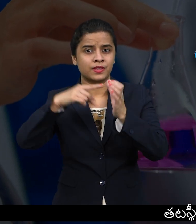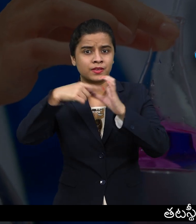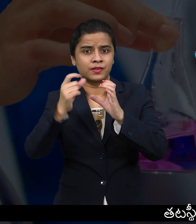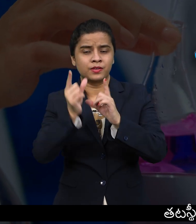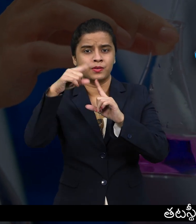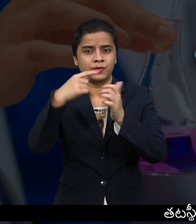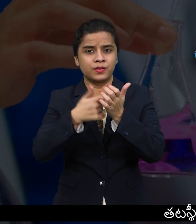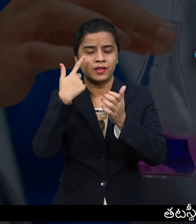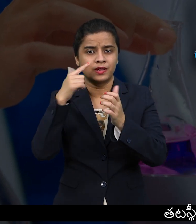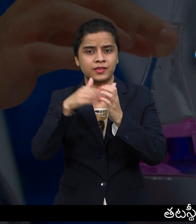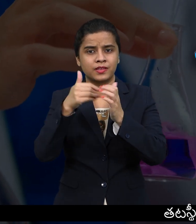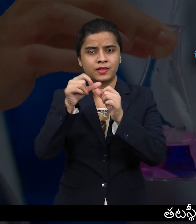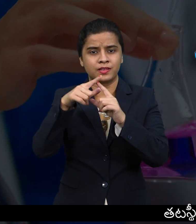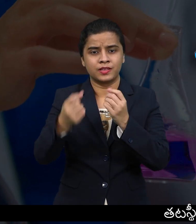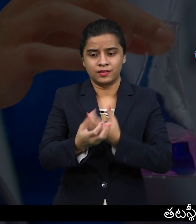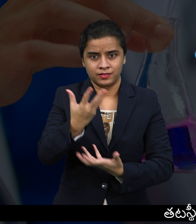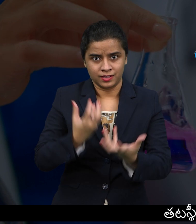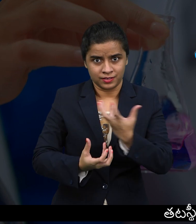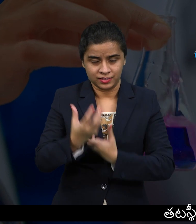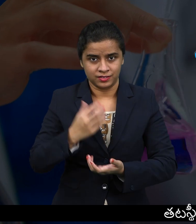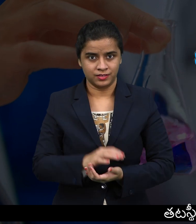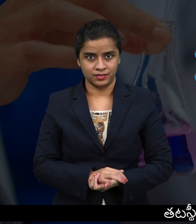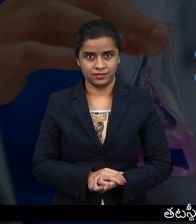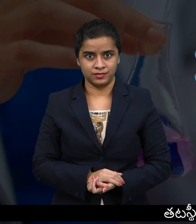తటస్థీకరణ ప్రతిచర్య,